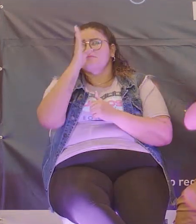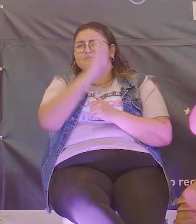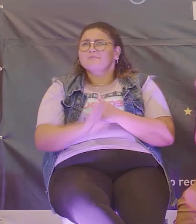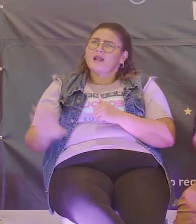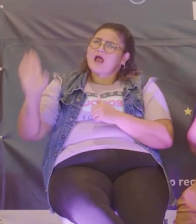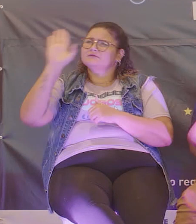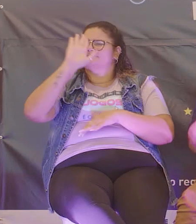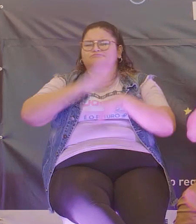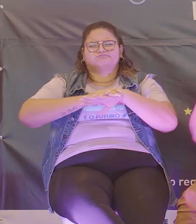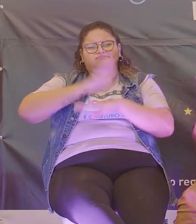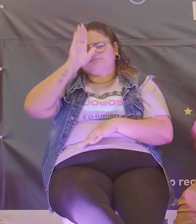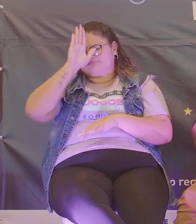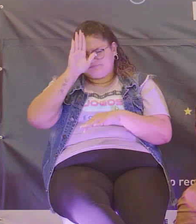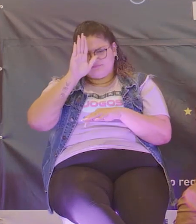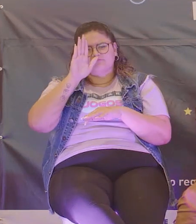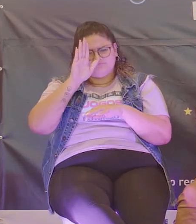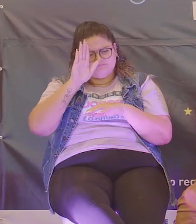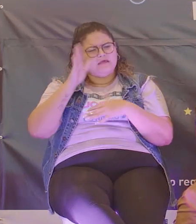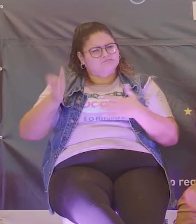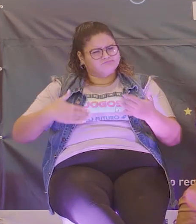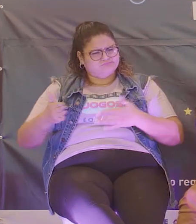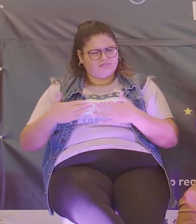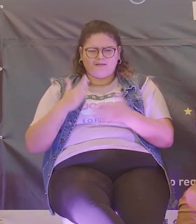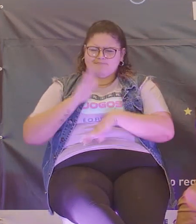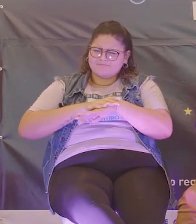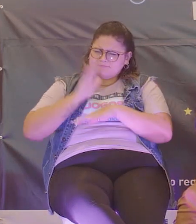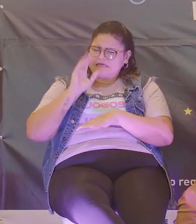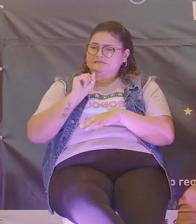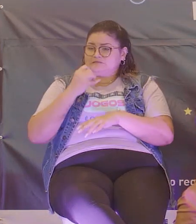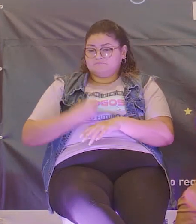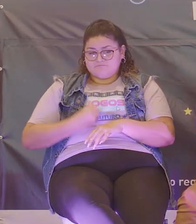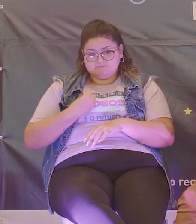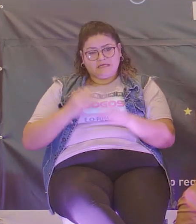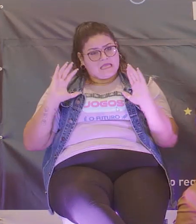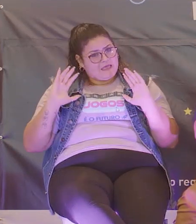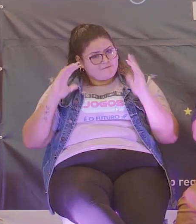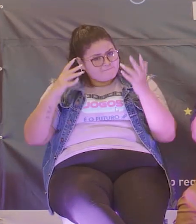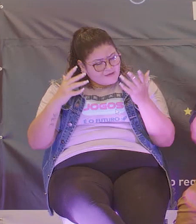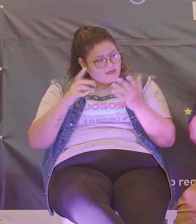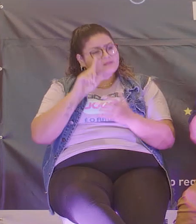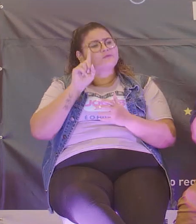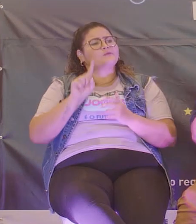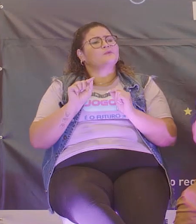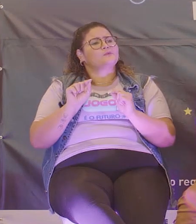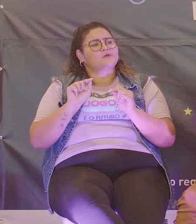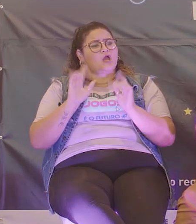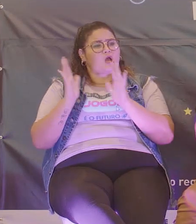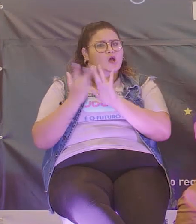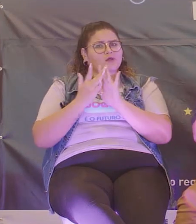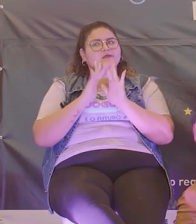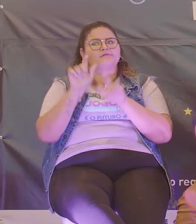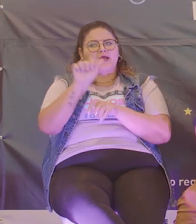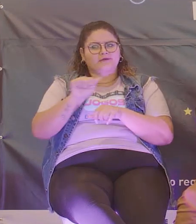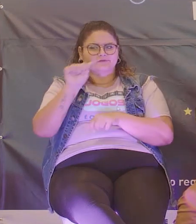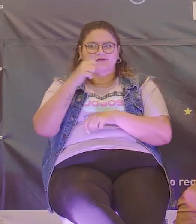muito maior, sabe? A indústria é muito maior. Então quando você participa de eventos, né, como a associação também, o Ring, a gente está sempre em contato com outras associações de outros estados,